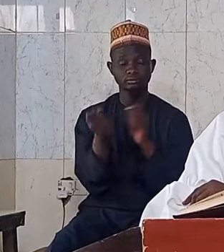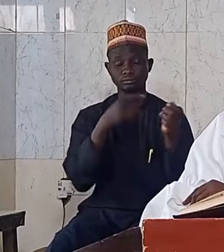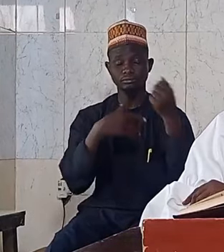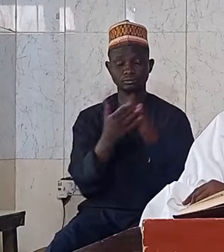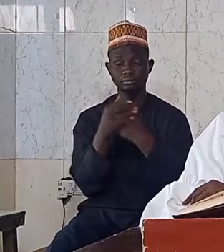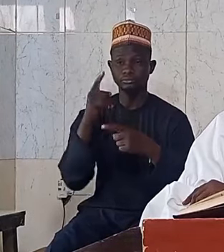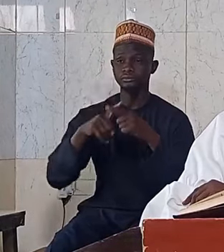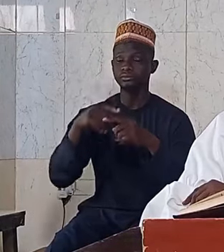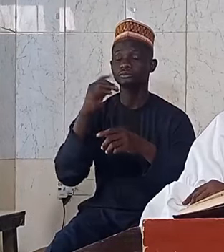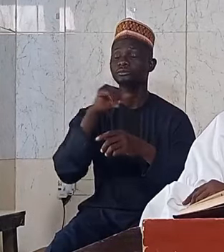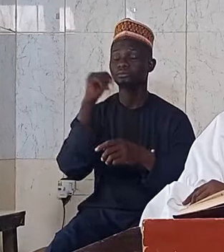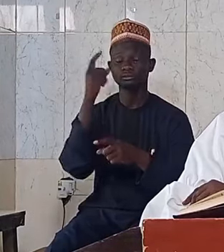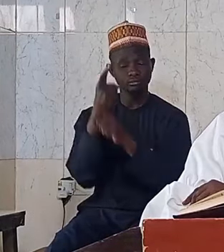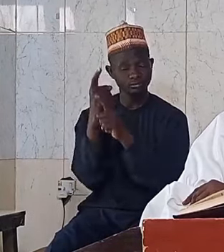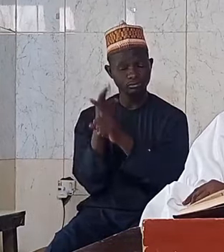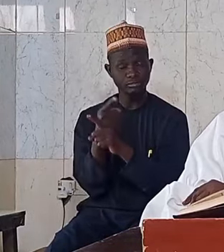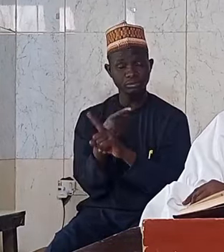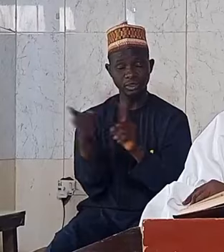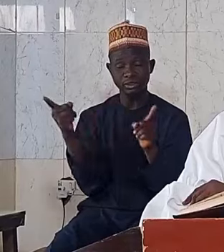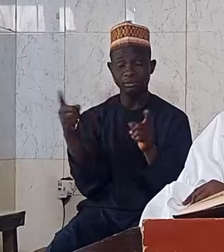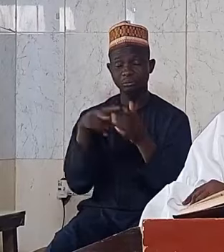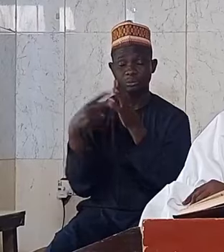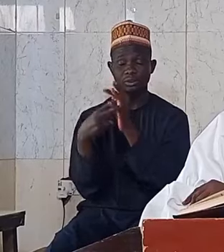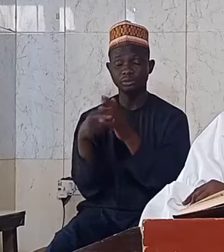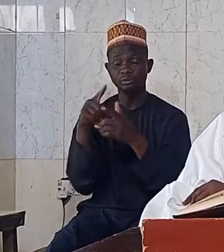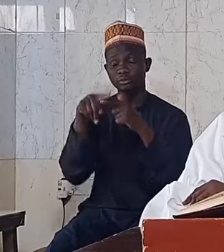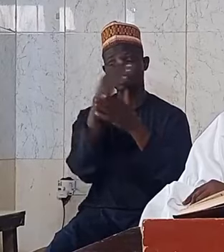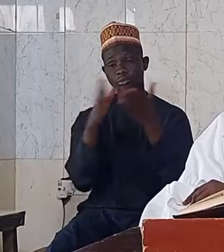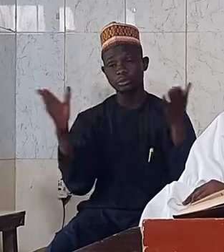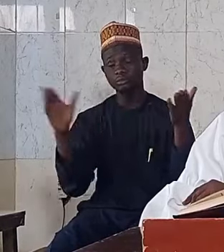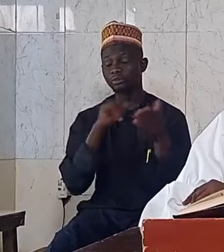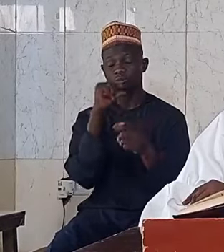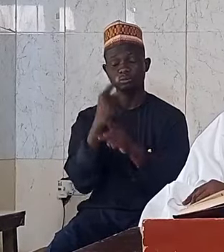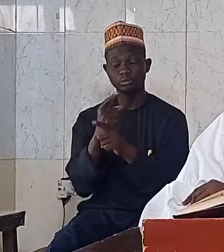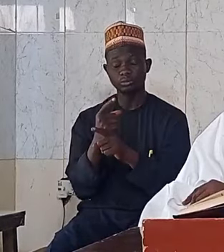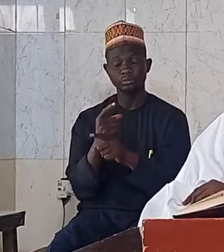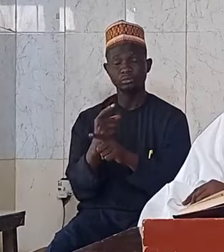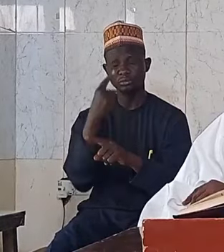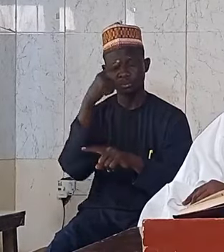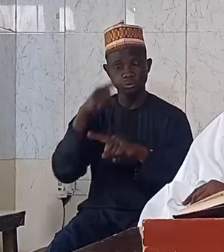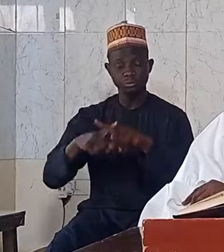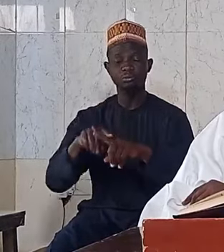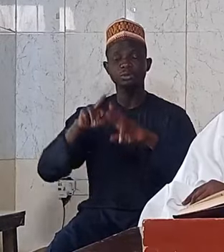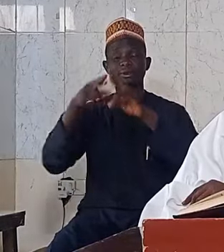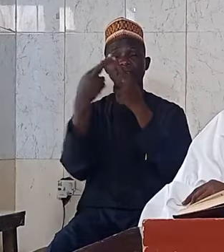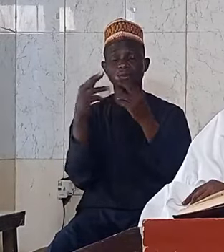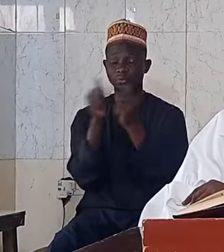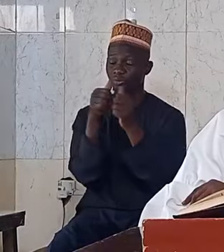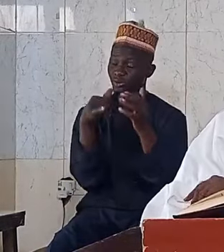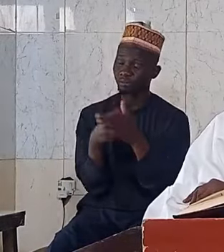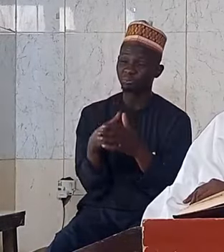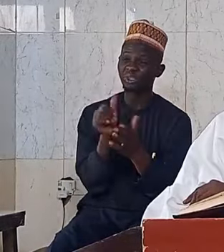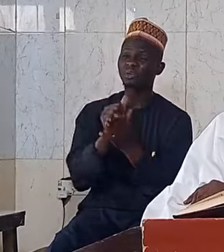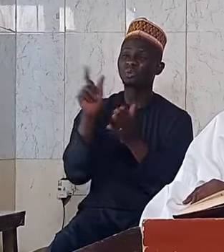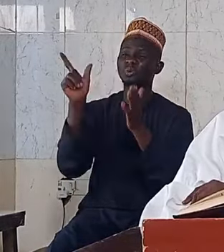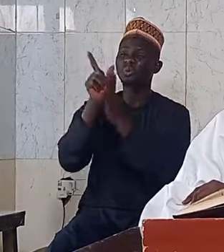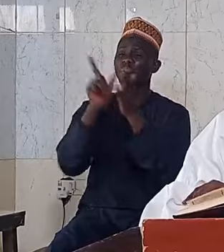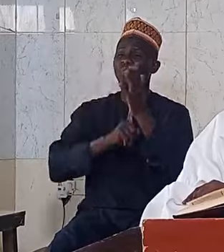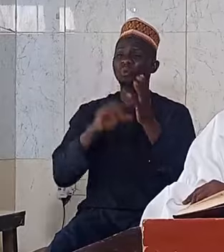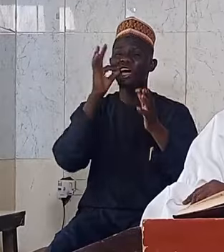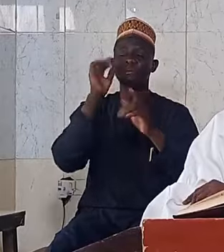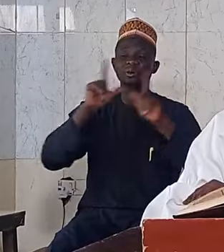على غير الموصوف معناه أكون وانا أبو أما له تألق به to wannan shine